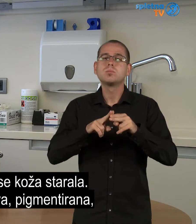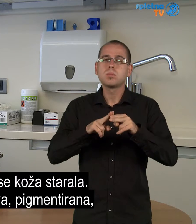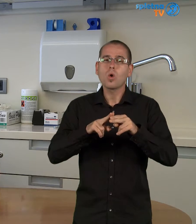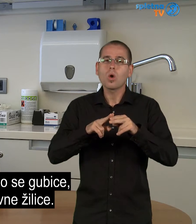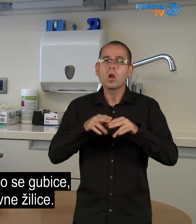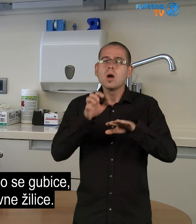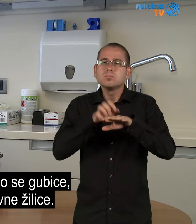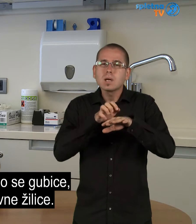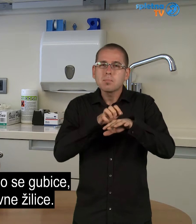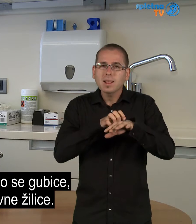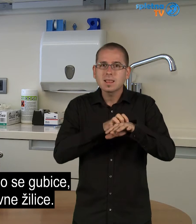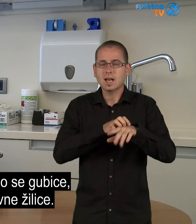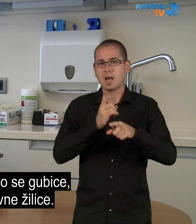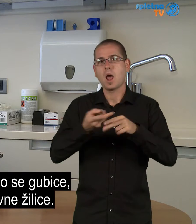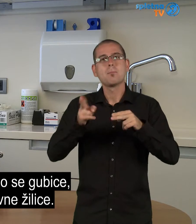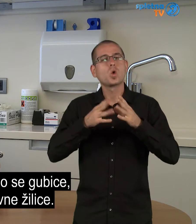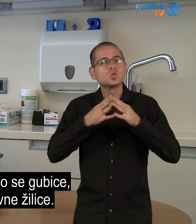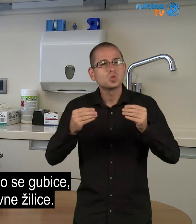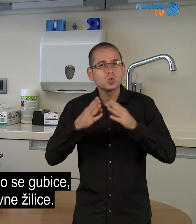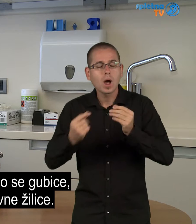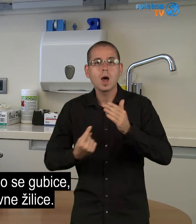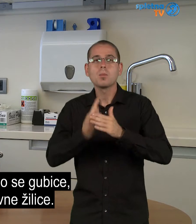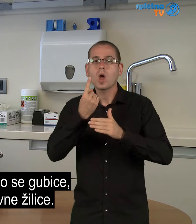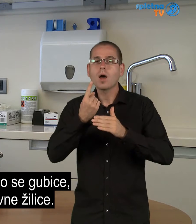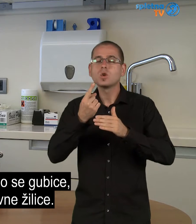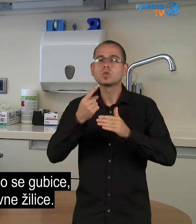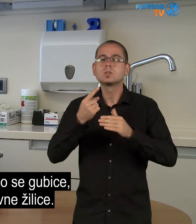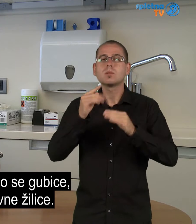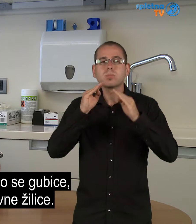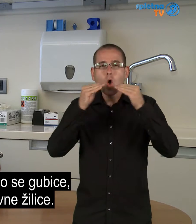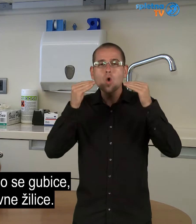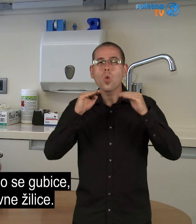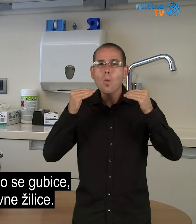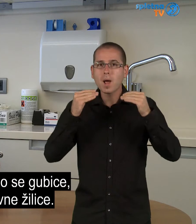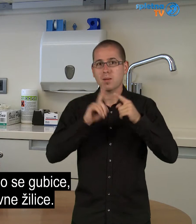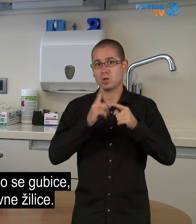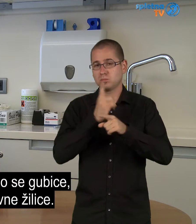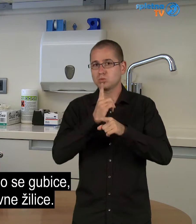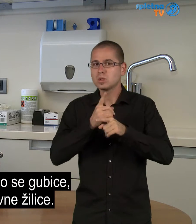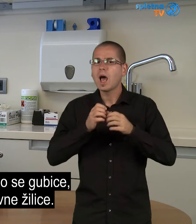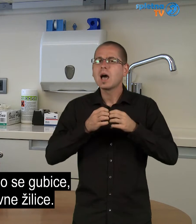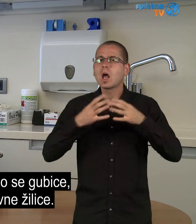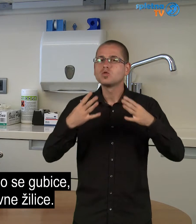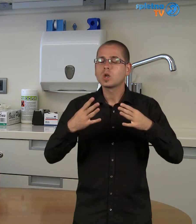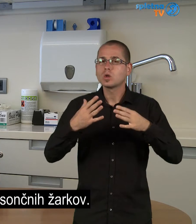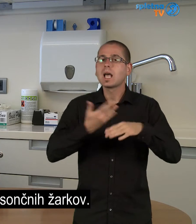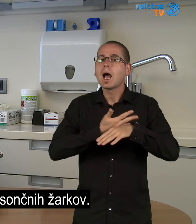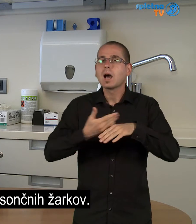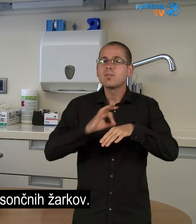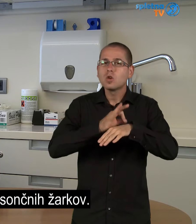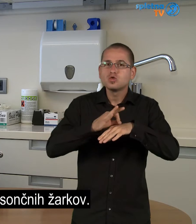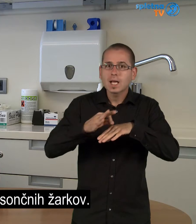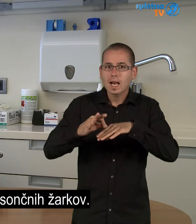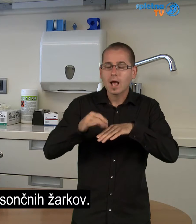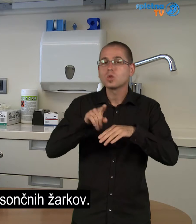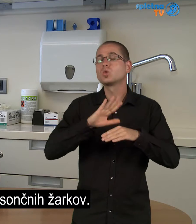pigmentirana, bolj suha, pojavijo se gubice, razširijo se krvne žilice. To je vse